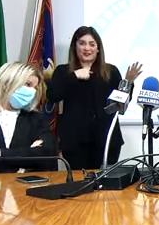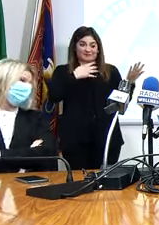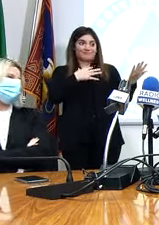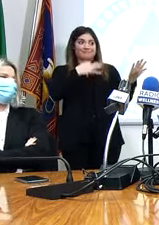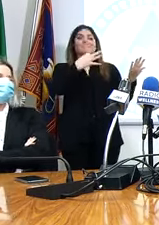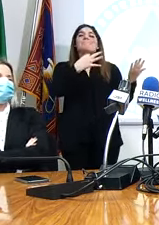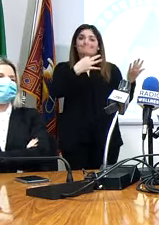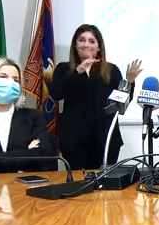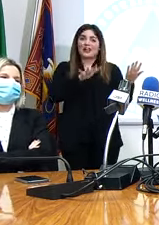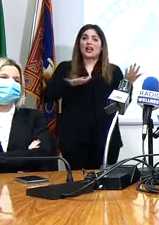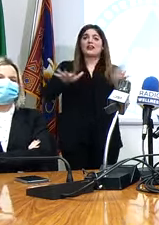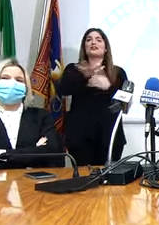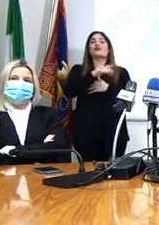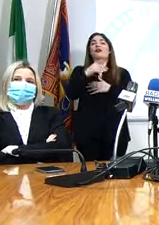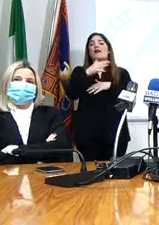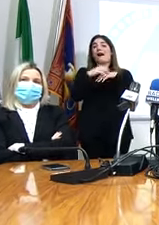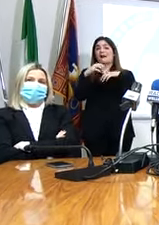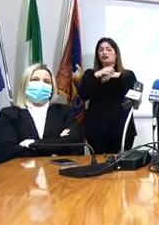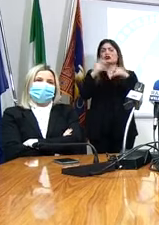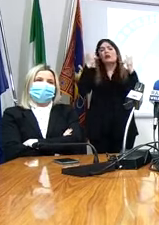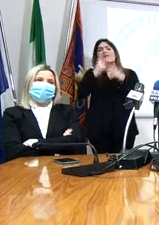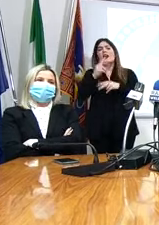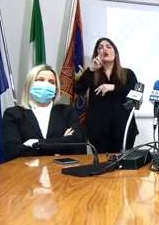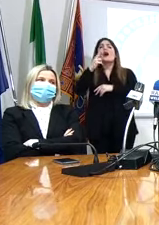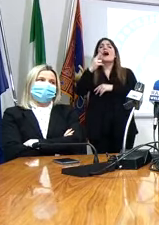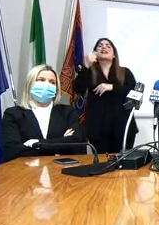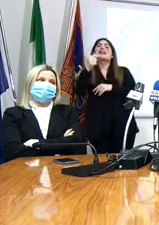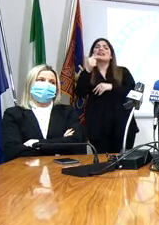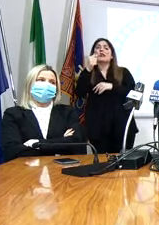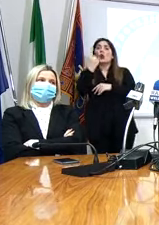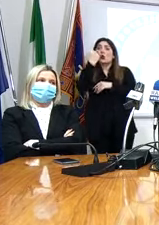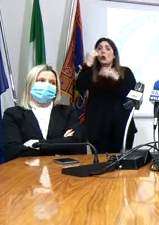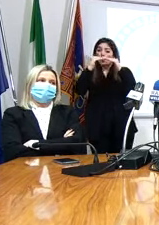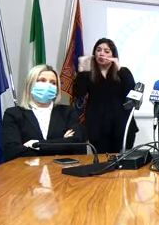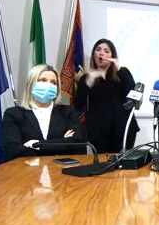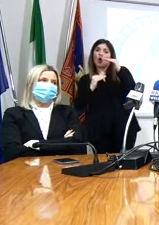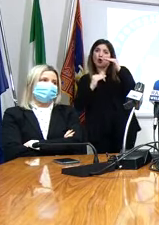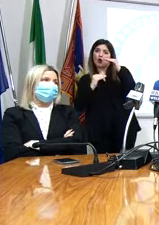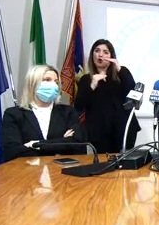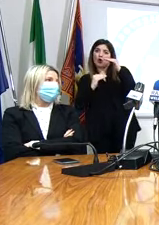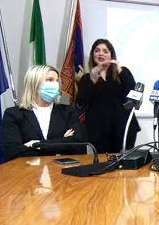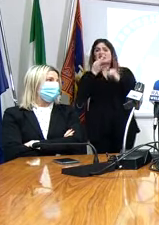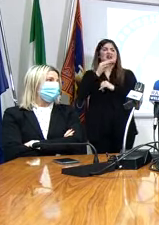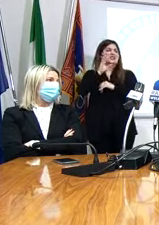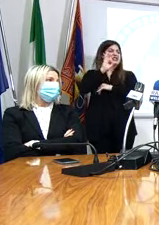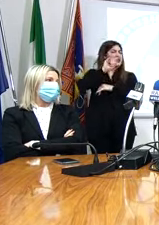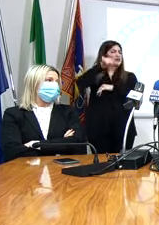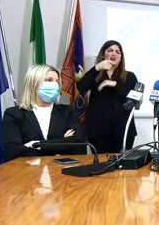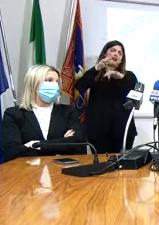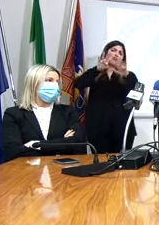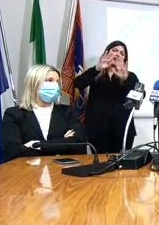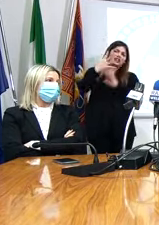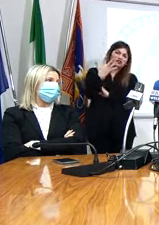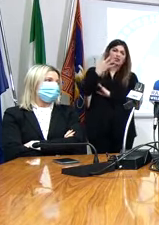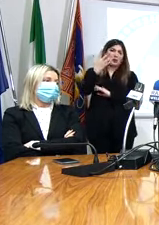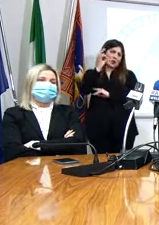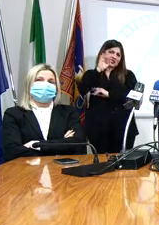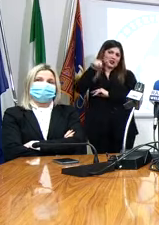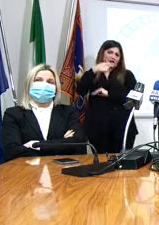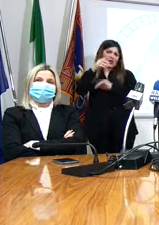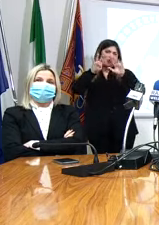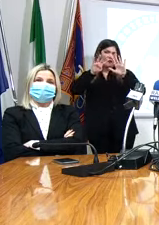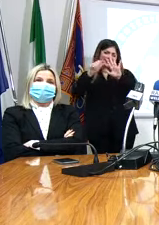arancione, nonostante il nostro R-Conti sia stato e sia sotto l'1. Si parla di un 0,95-0,96. Ci è